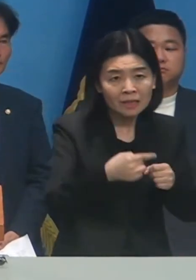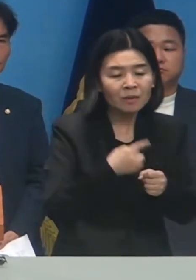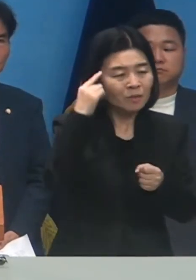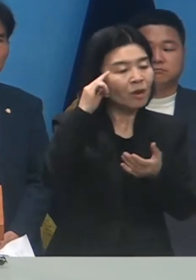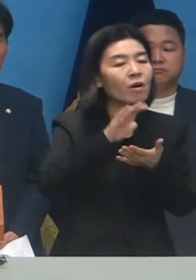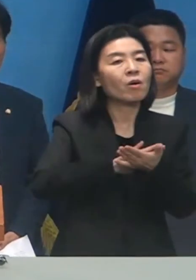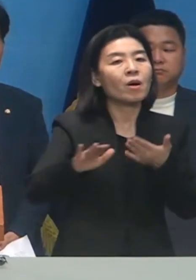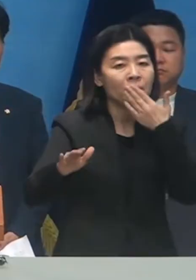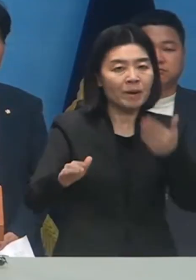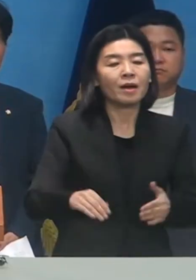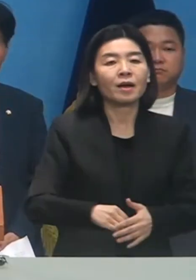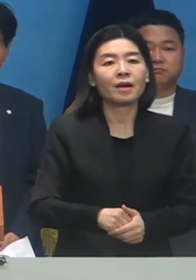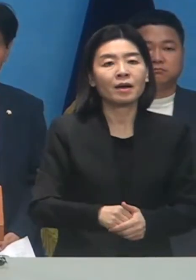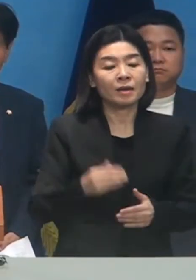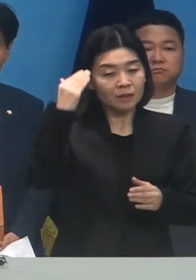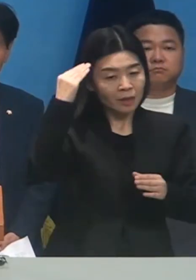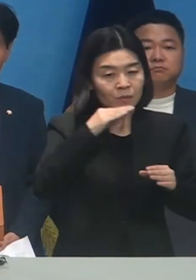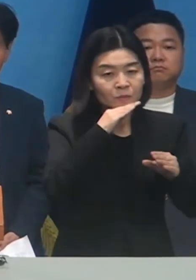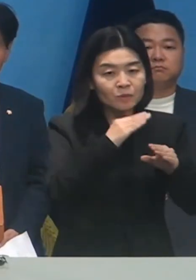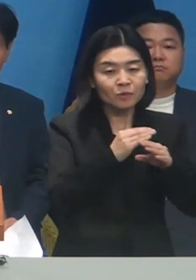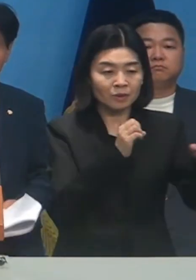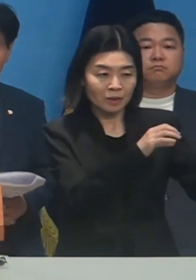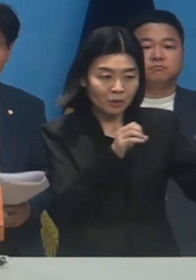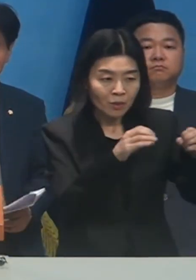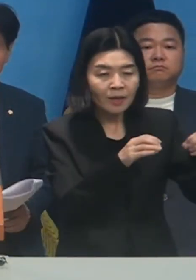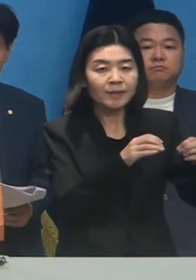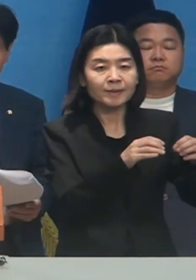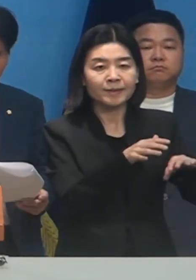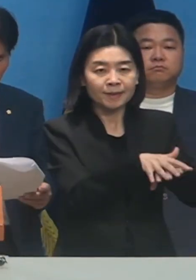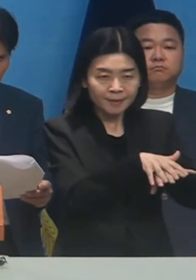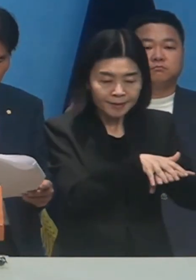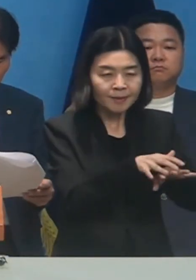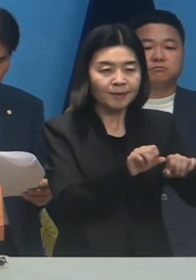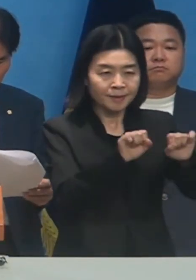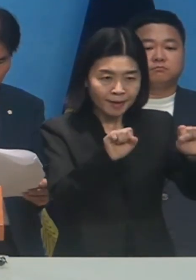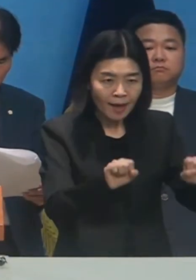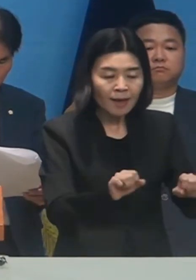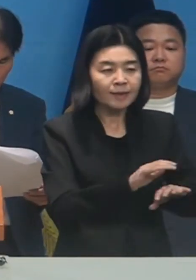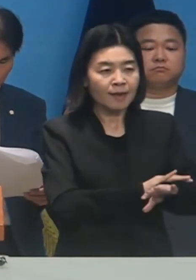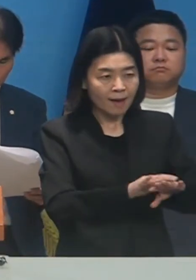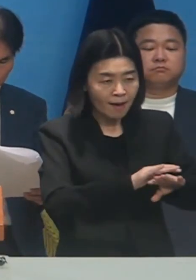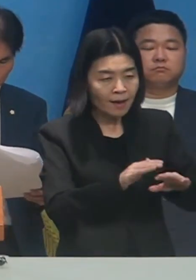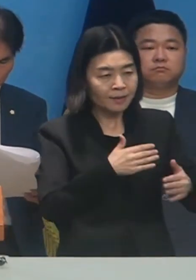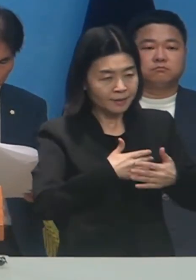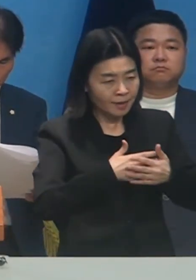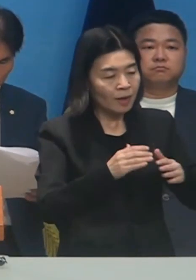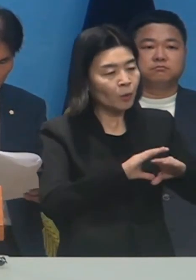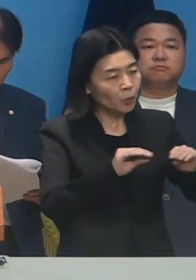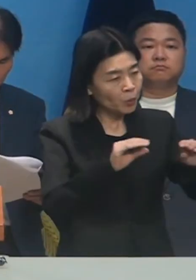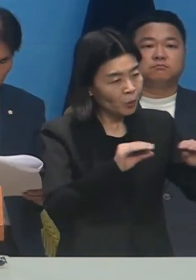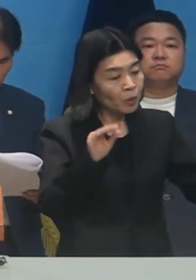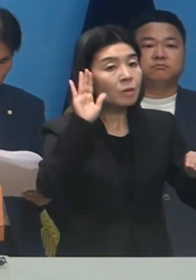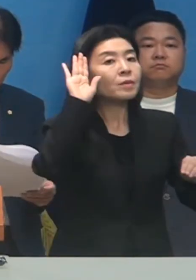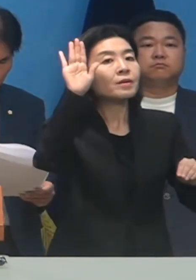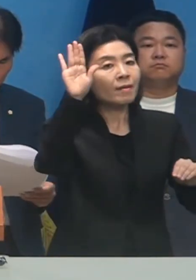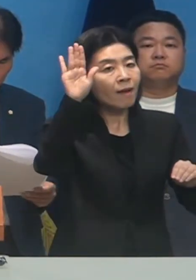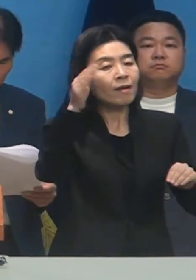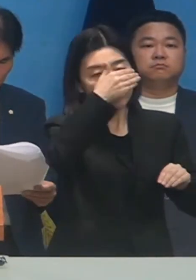때문입니다. 남북 대화 재개와 긴장 완화는 청년들의 미래를 여는 열쇠가 될 것입니다.